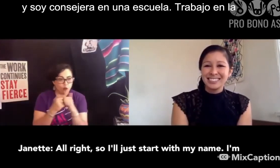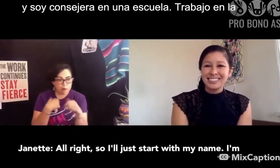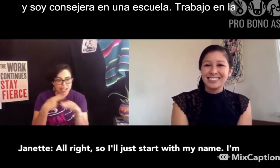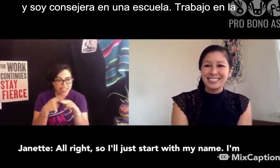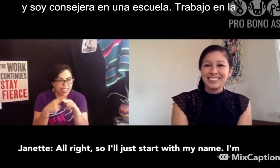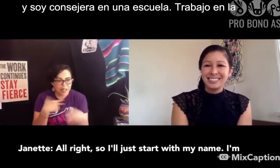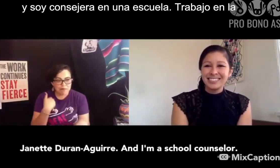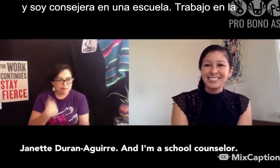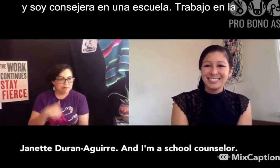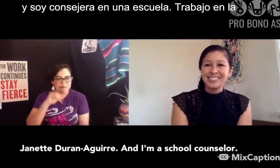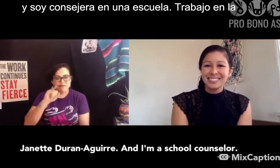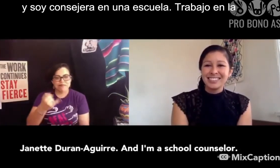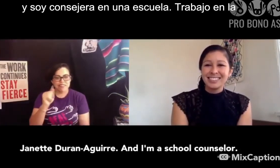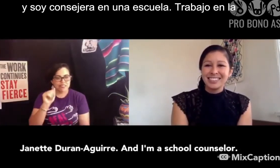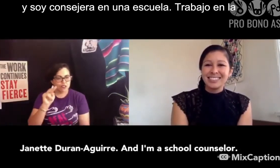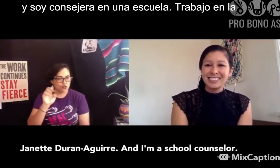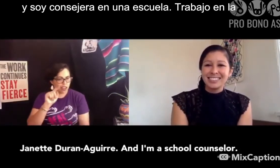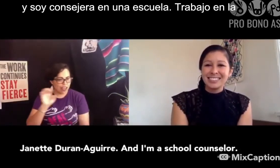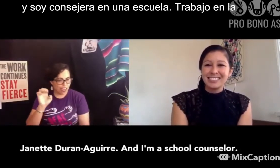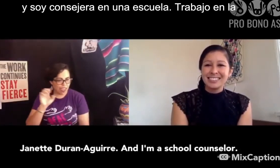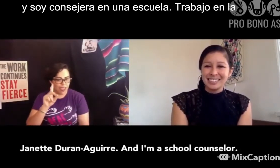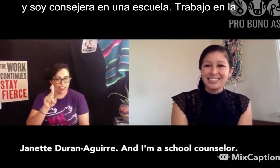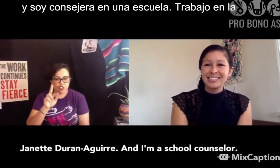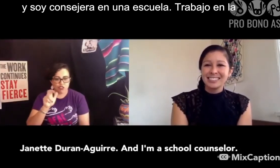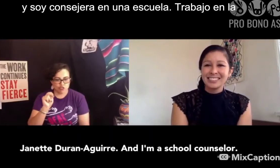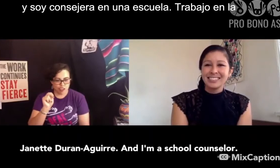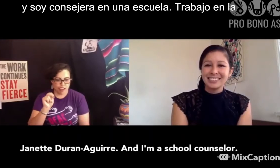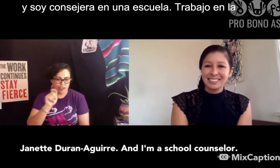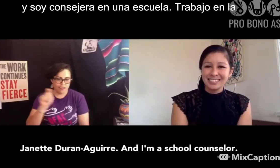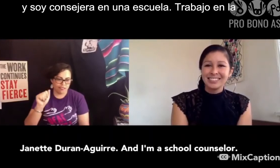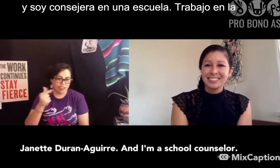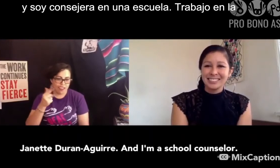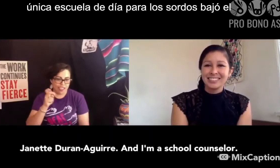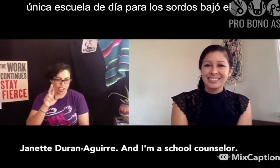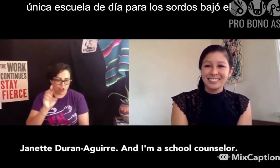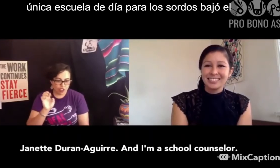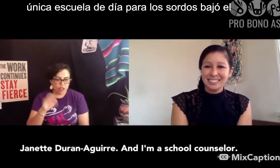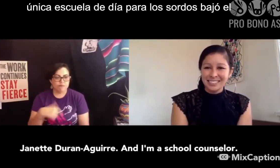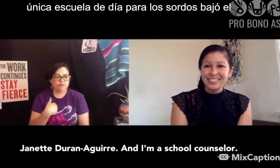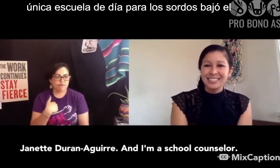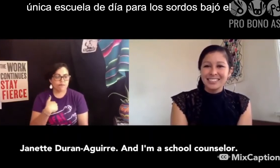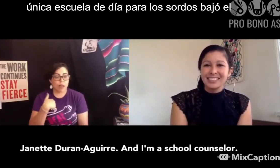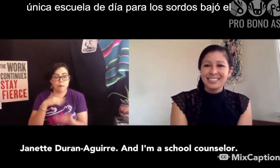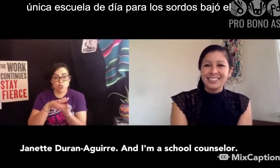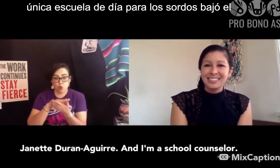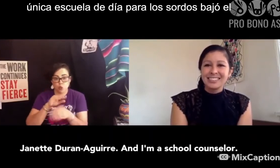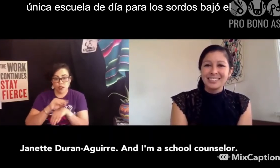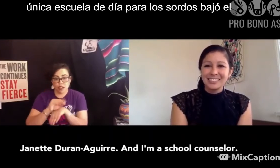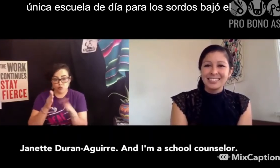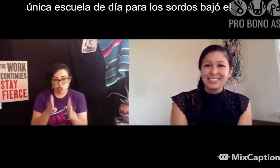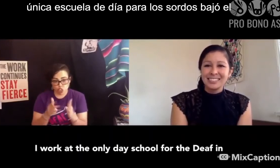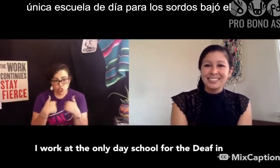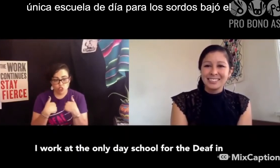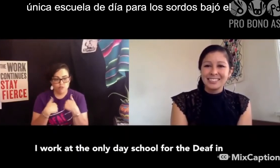Aguirre y soy consejera en una escuela. Trabajo en la única escuela de día para los